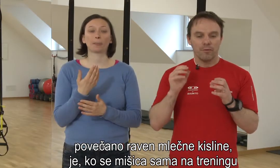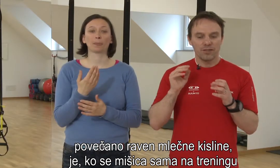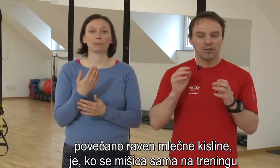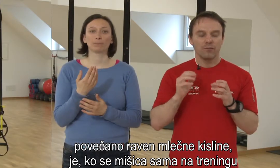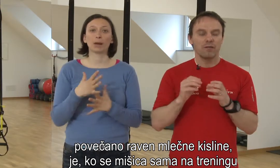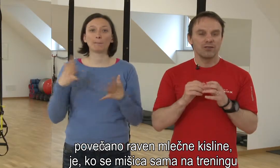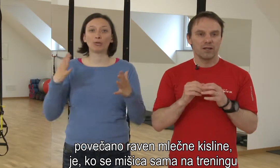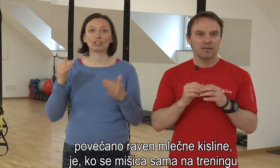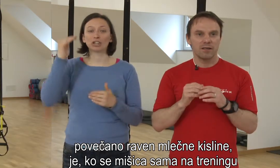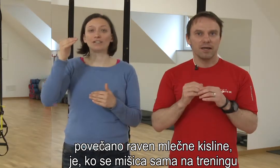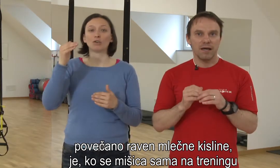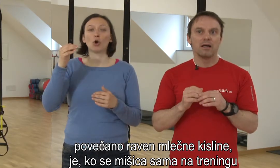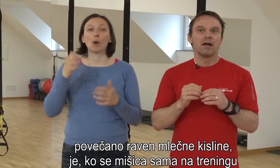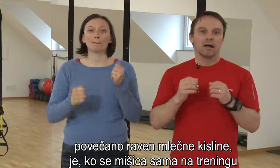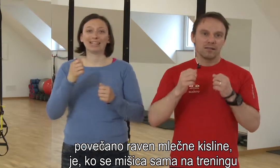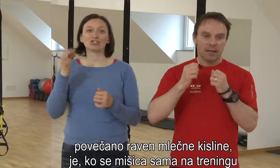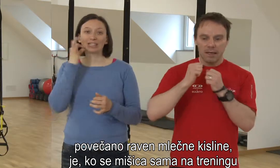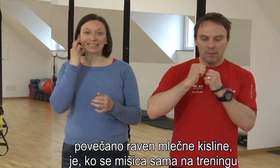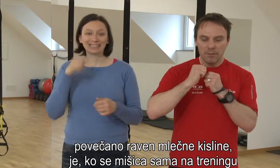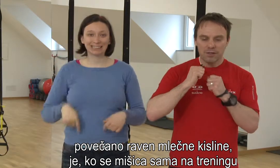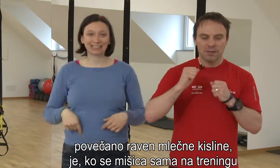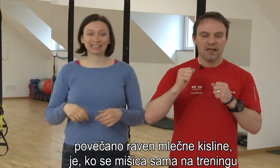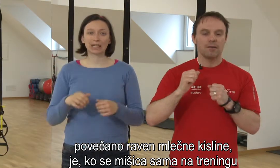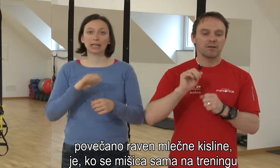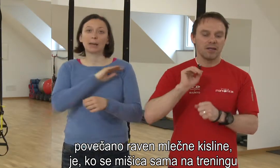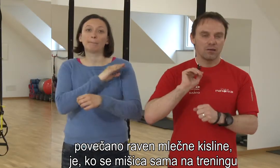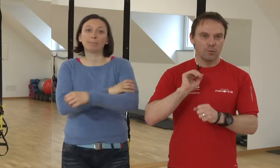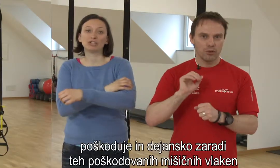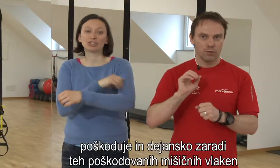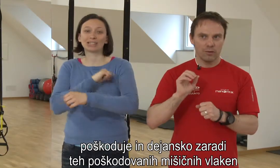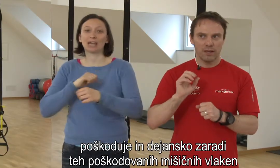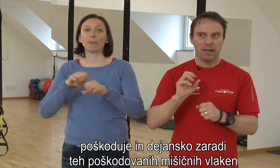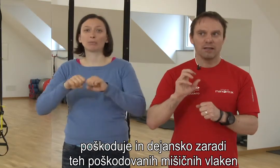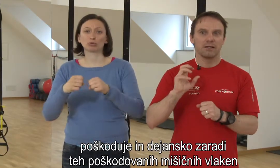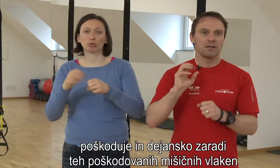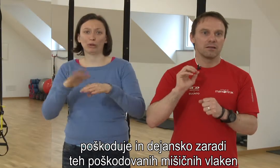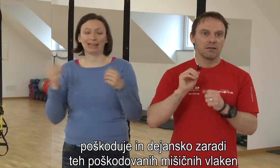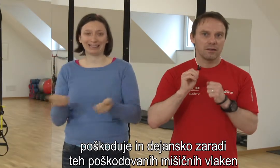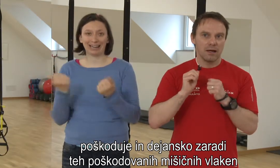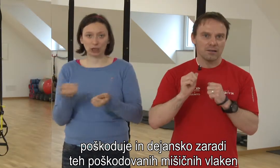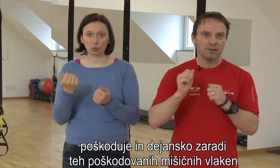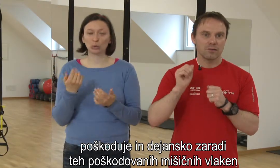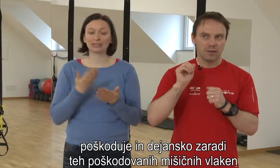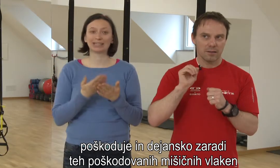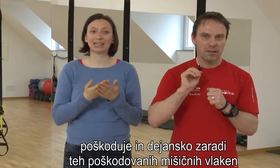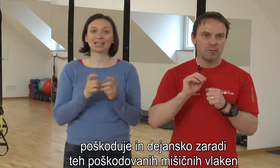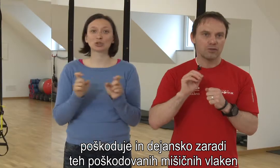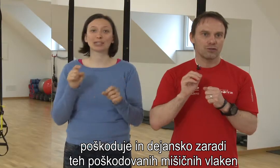povečan nivo mlečne kisline, je, ko se mišica sama na treningu poškoduje in dejansko zaradi teh